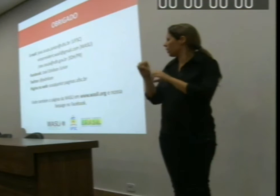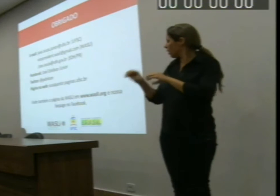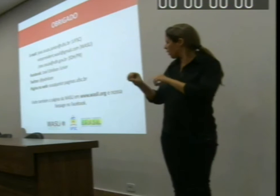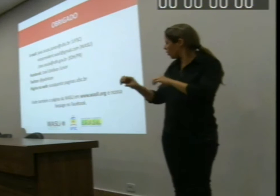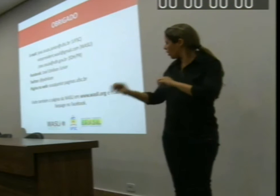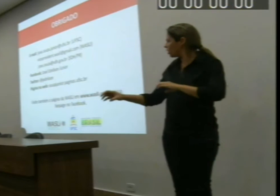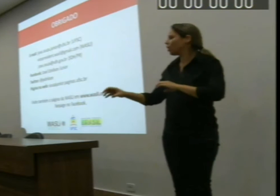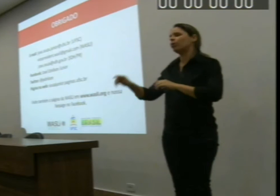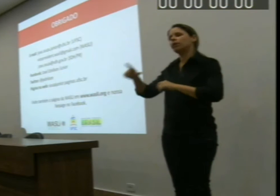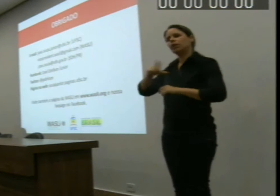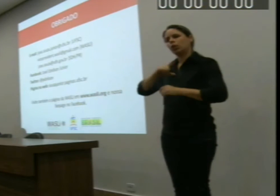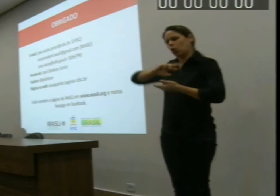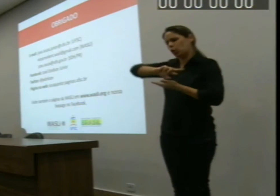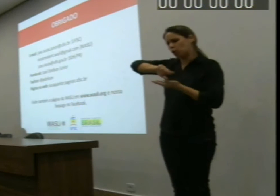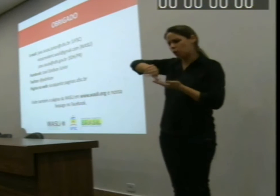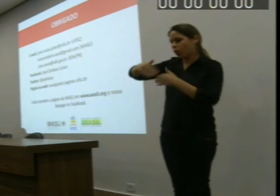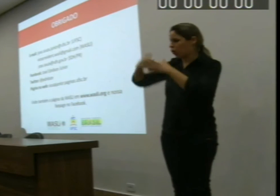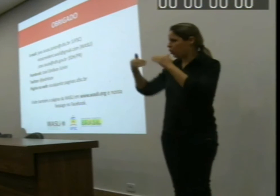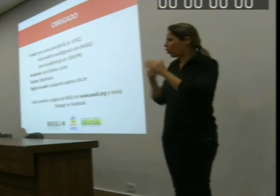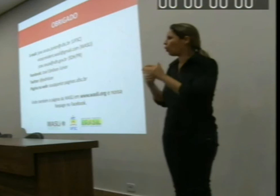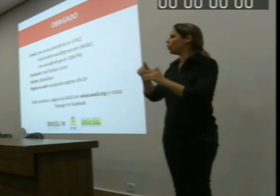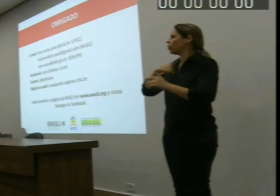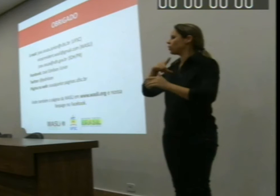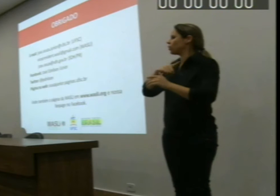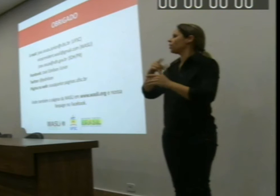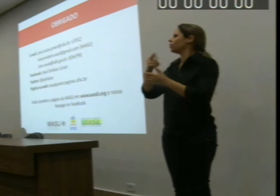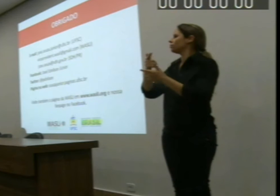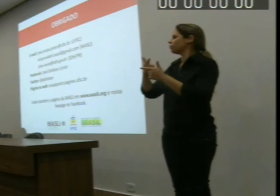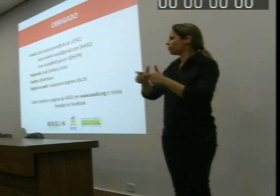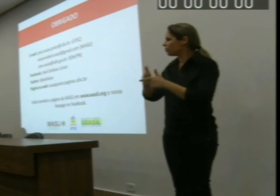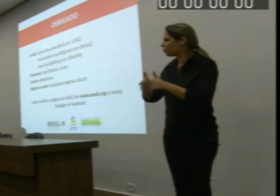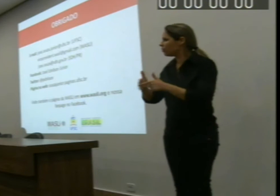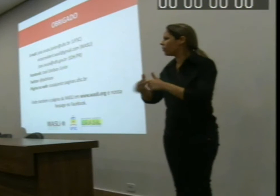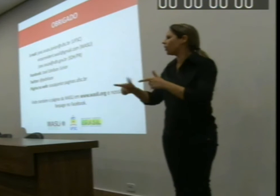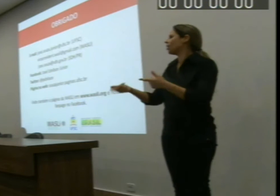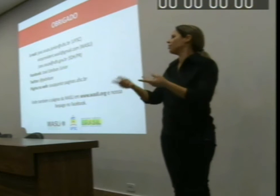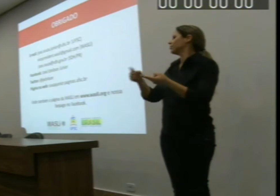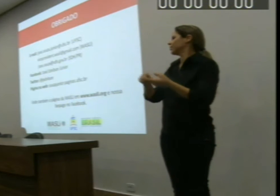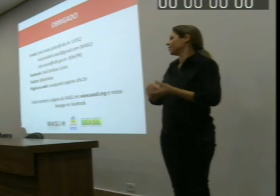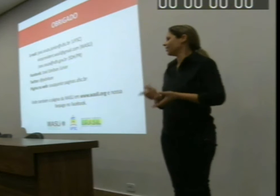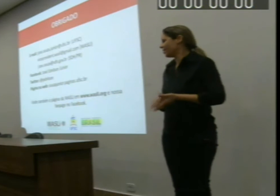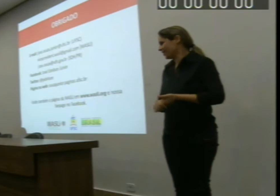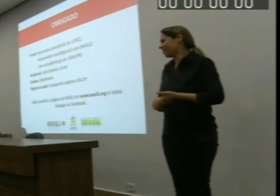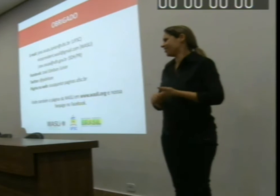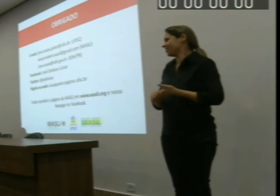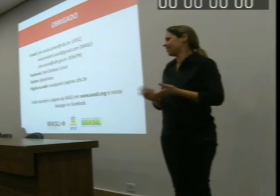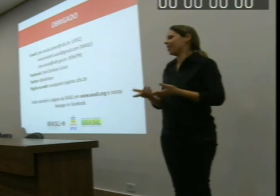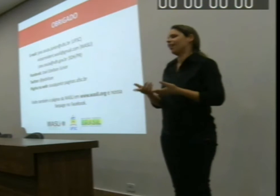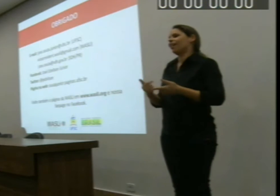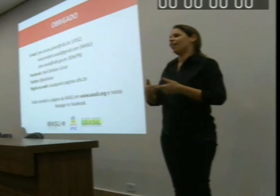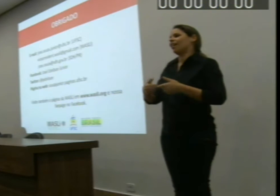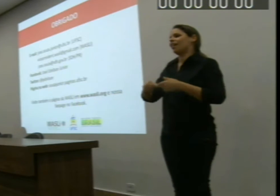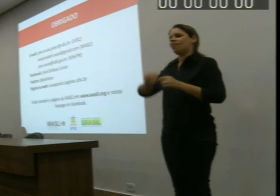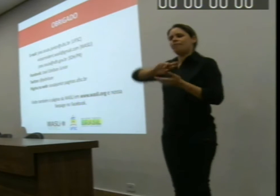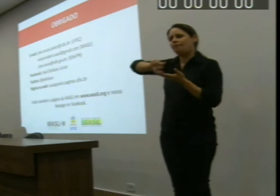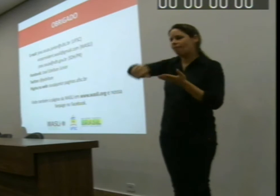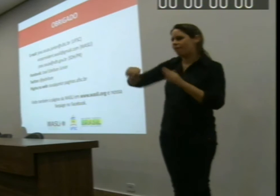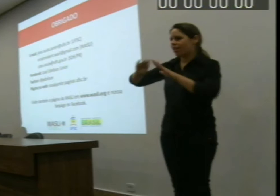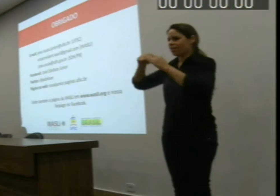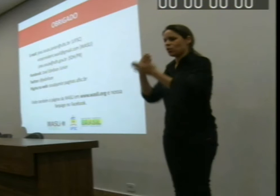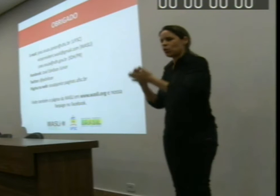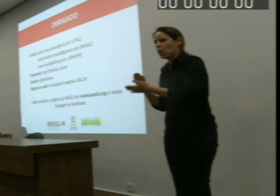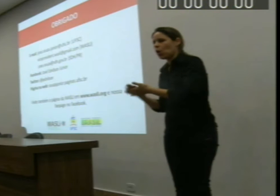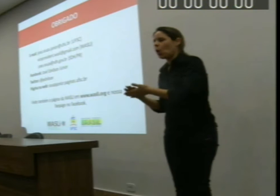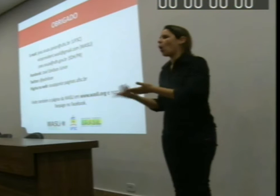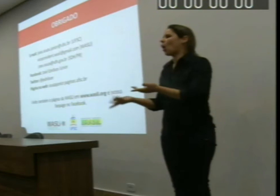é não é um padrão é muito local é muito é muito a escola eu já já trabalhei em escola que